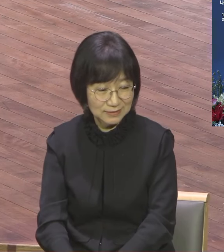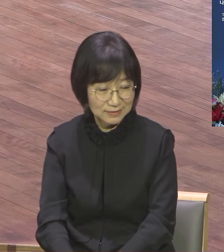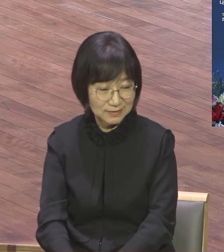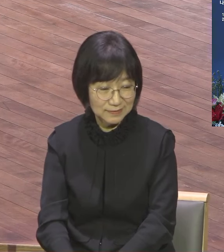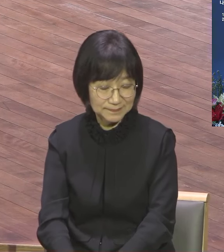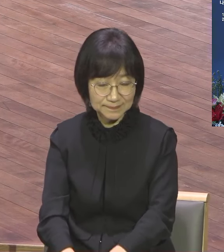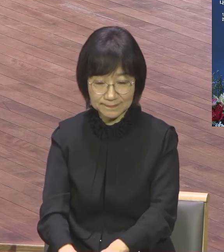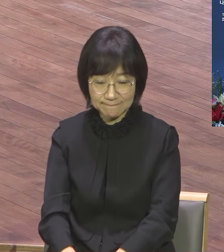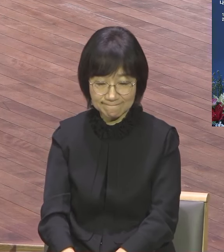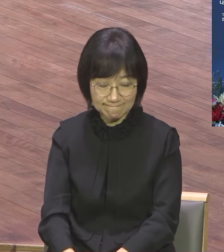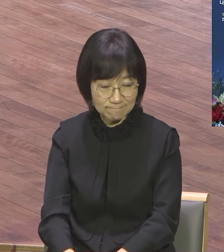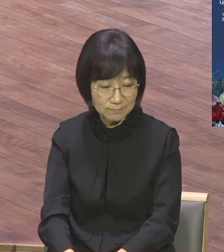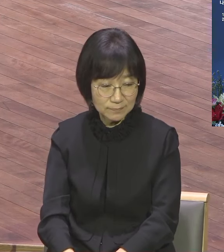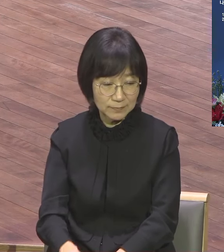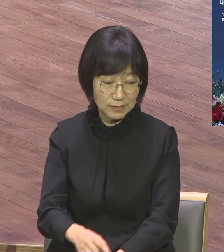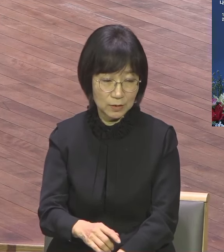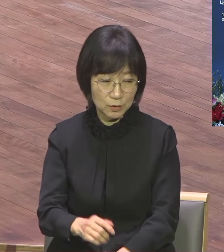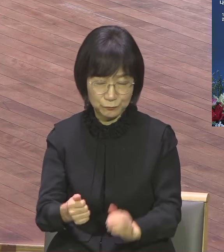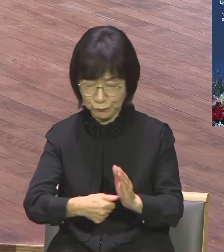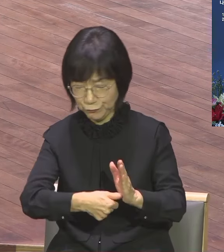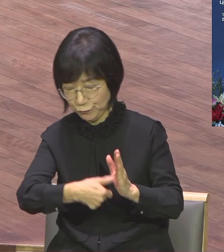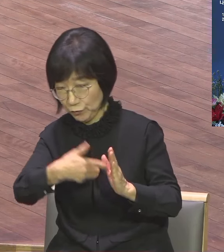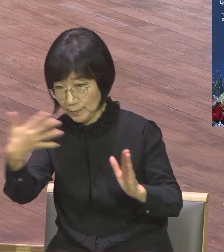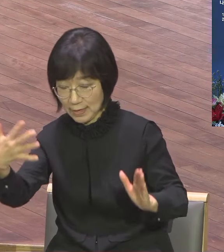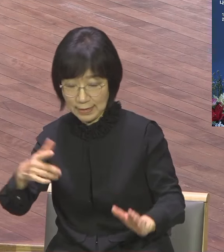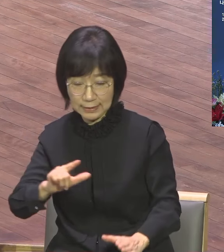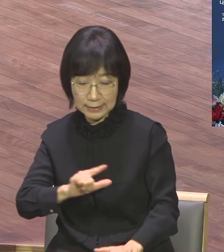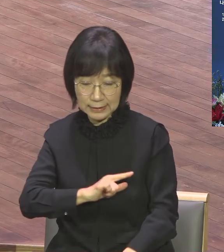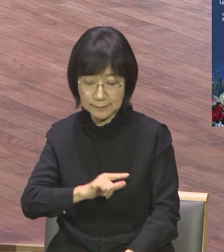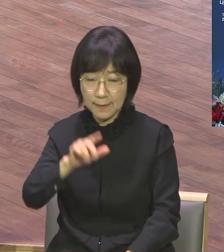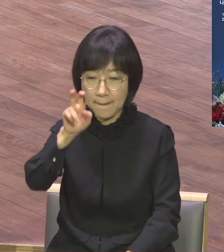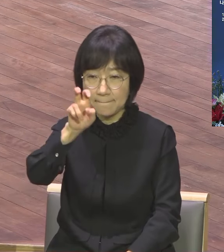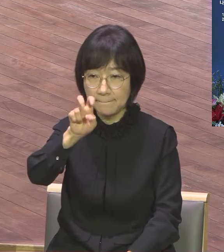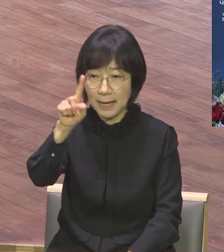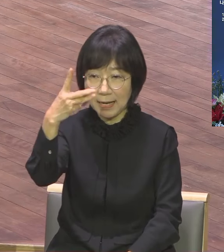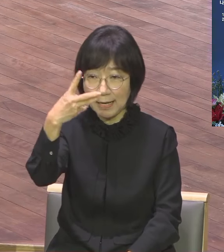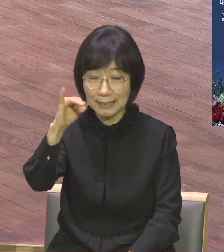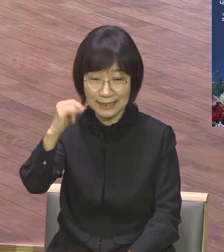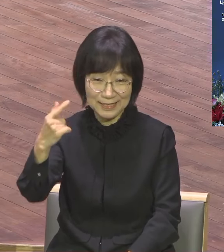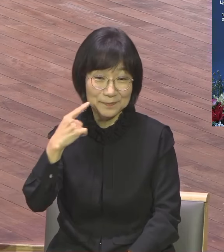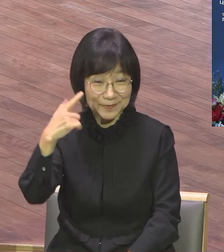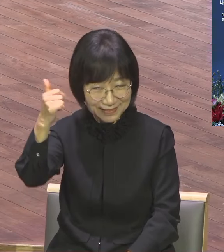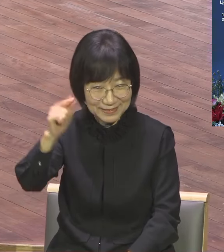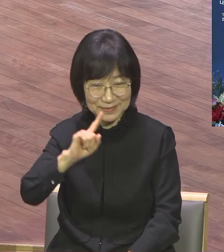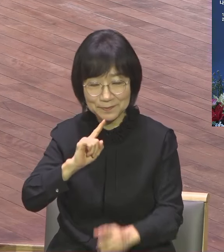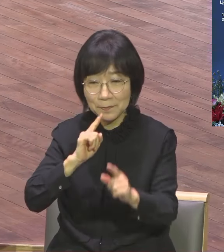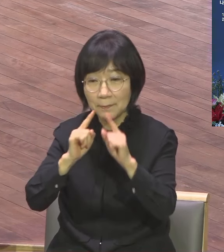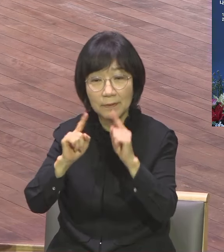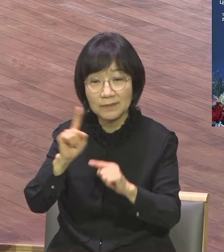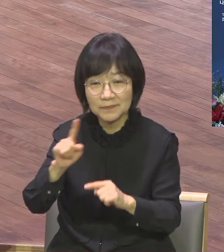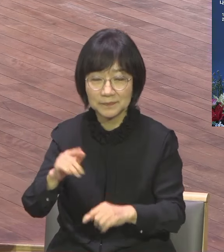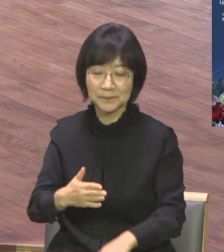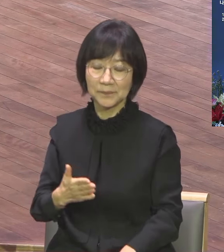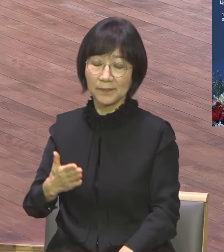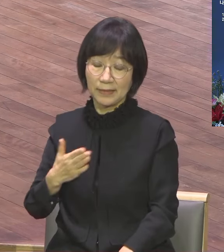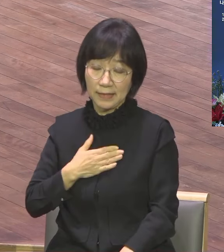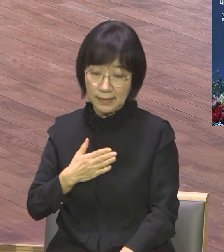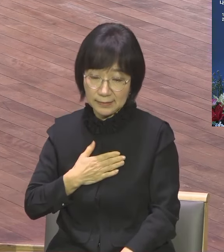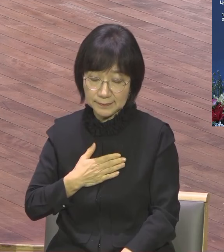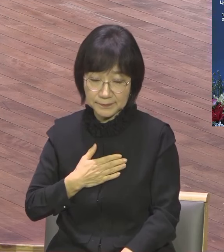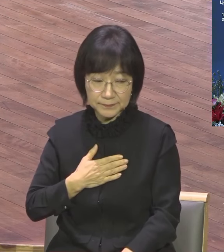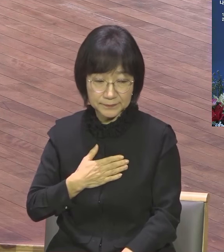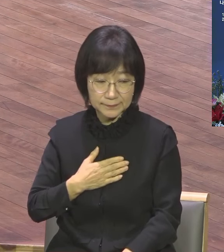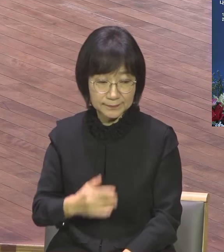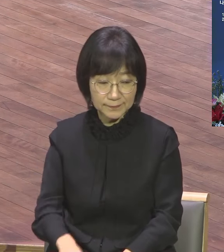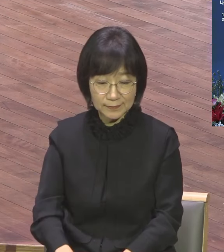유명한 강의 설교가 유명한 마틴 로이드 존스 목사님이 이런 말을 했어요. 나는 기독교